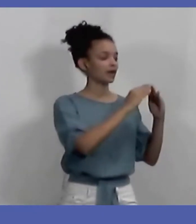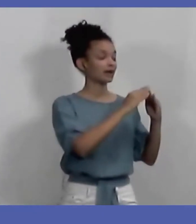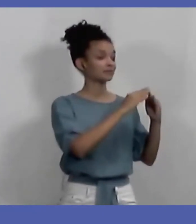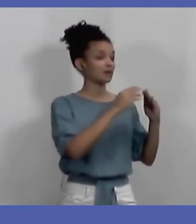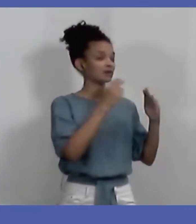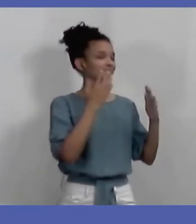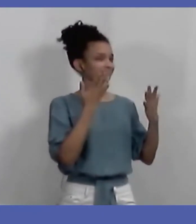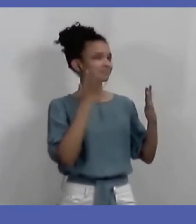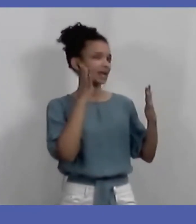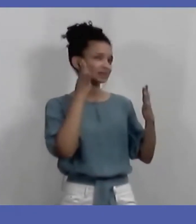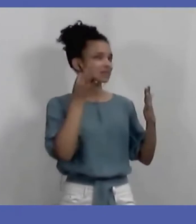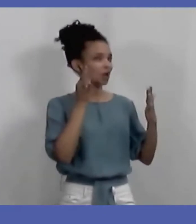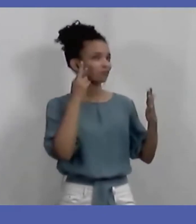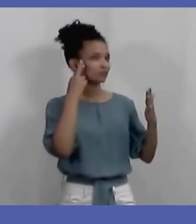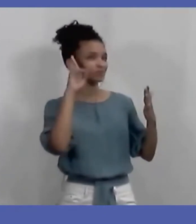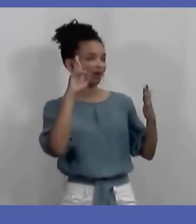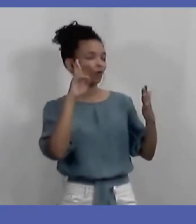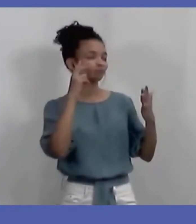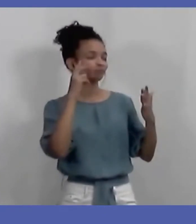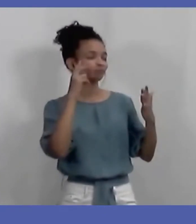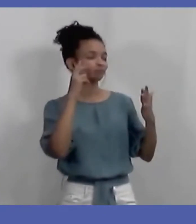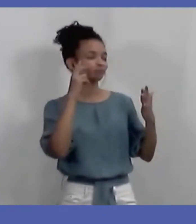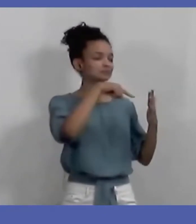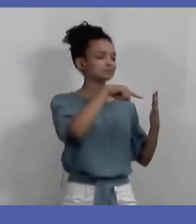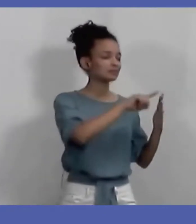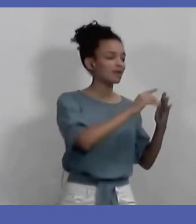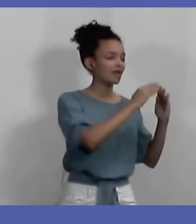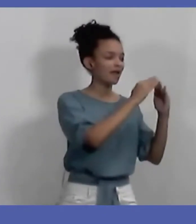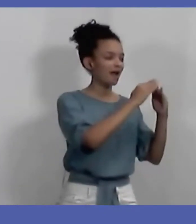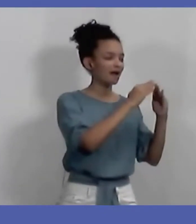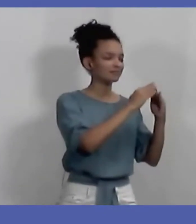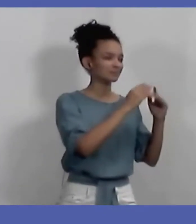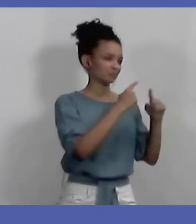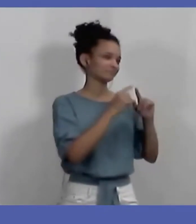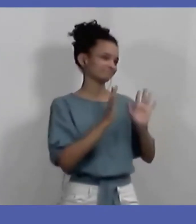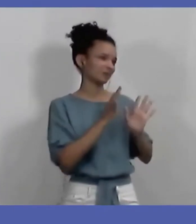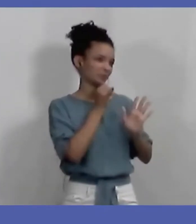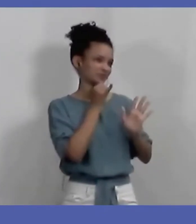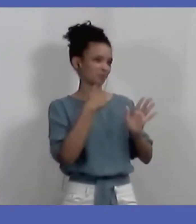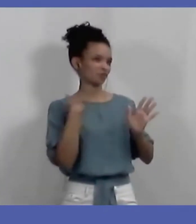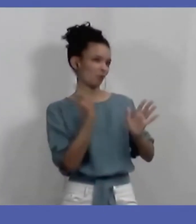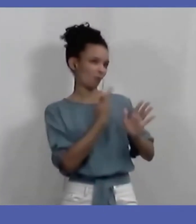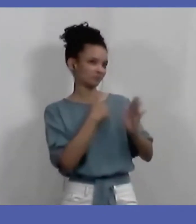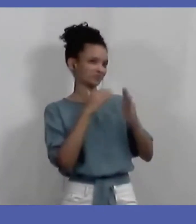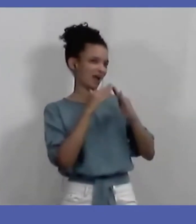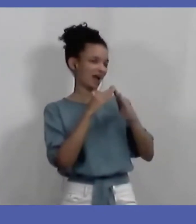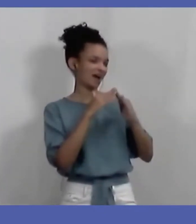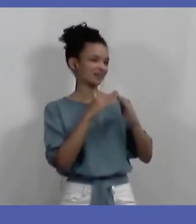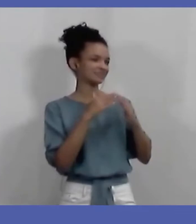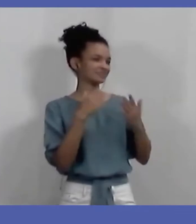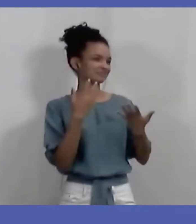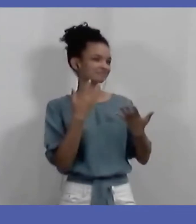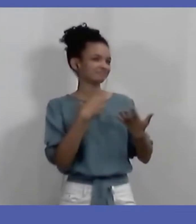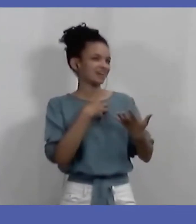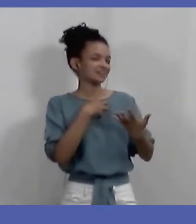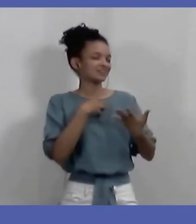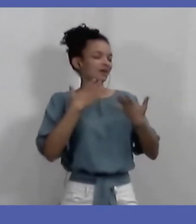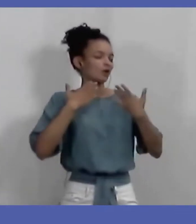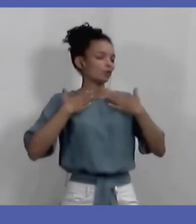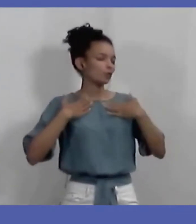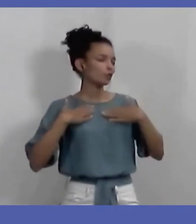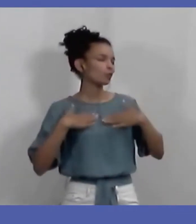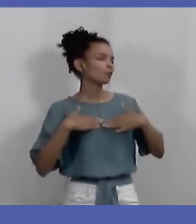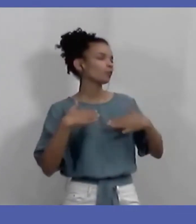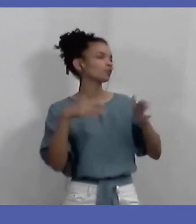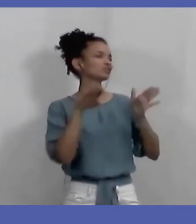Senhor queira chegar na casa. Quando a gente chega em casa, a gente se sente aliviado, né? Se